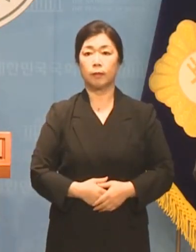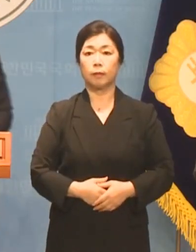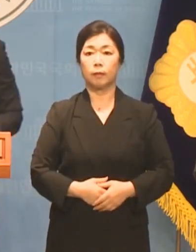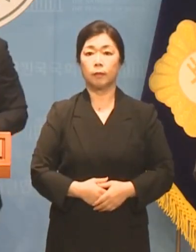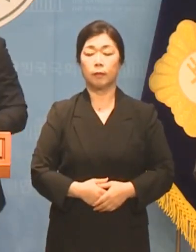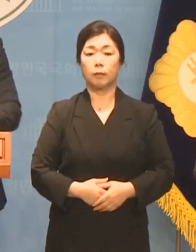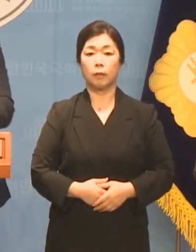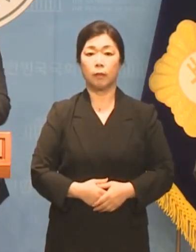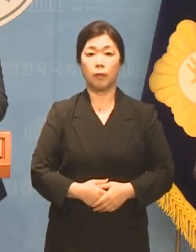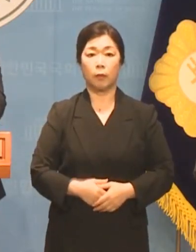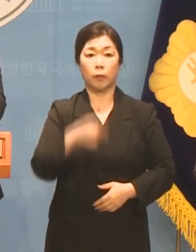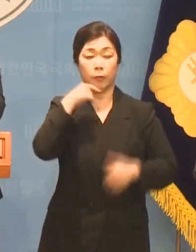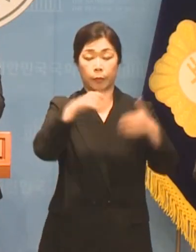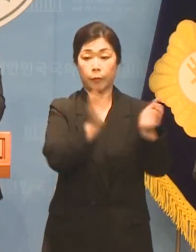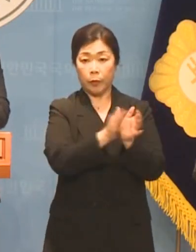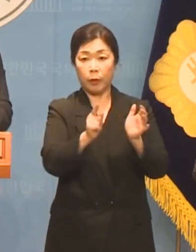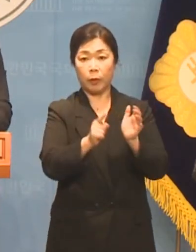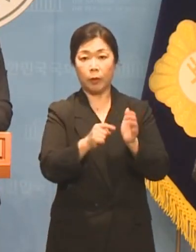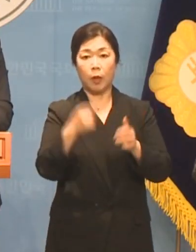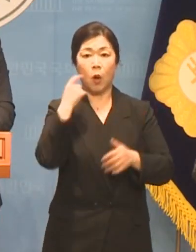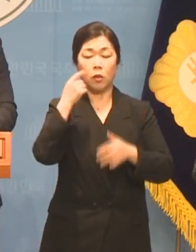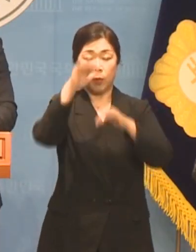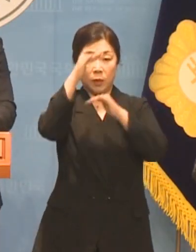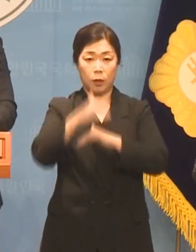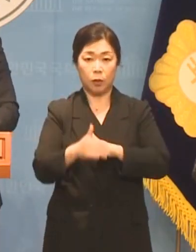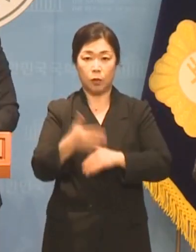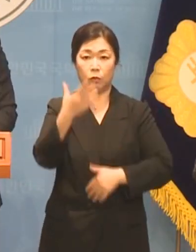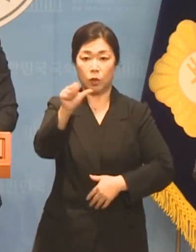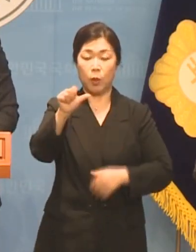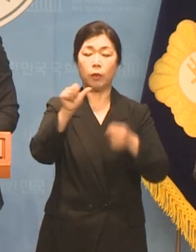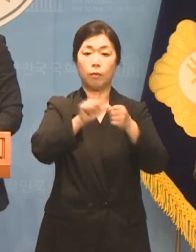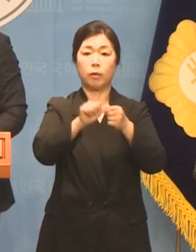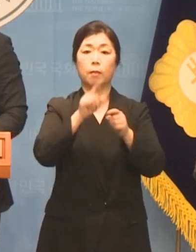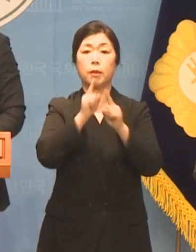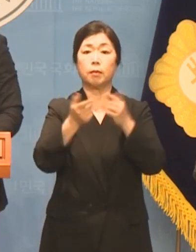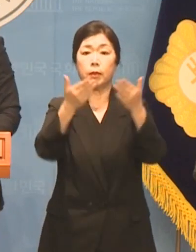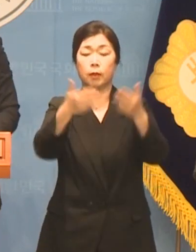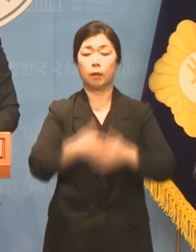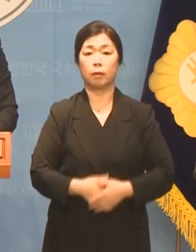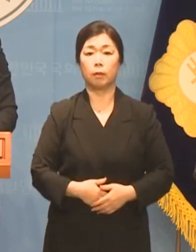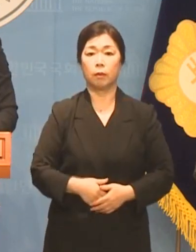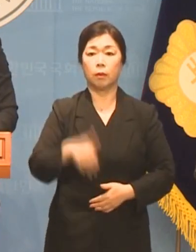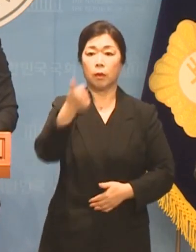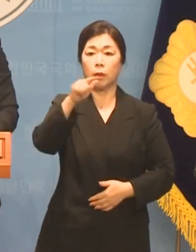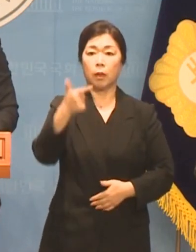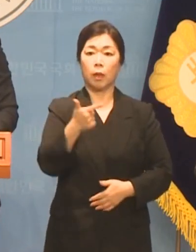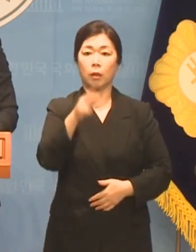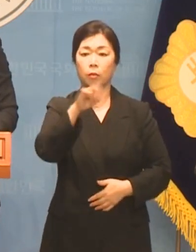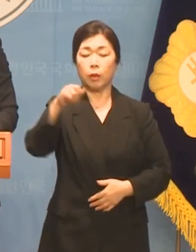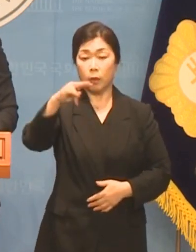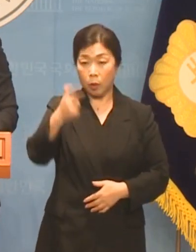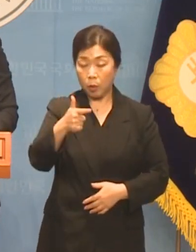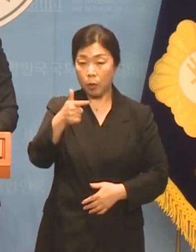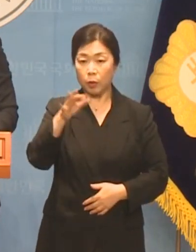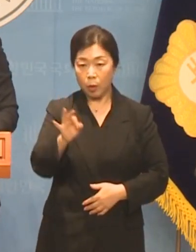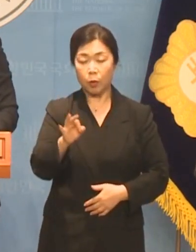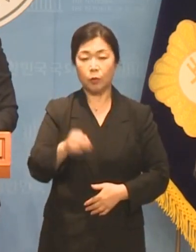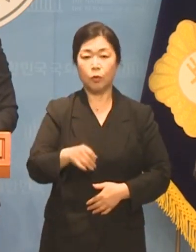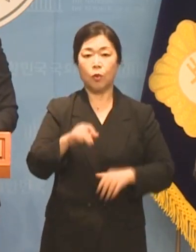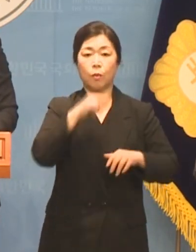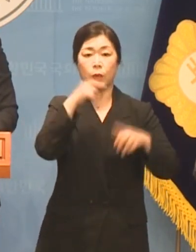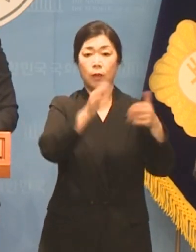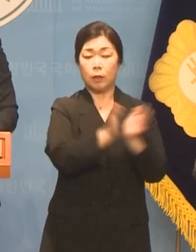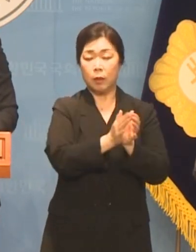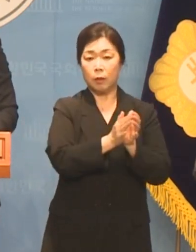네, 국민의힘 거짓말 시리즈 99번 5번째 말씀드리겠습니다. 하민경 국민의힘 대변인이 4월 22일 민주당